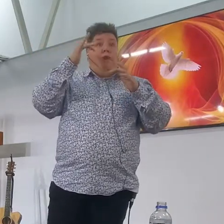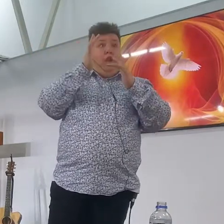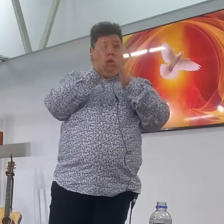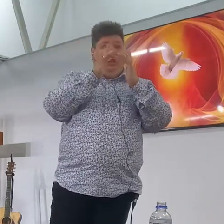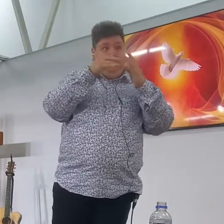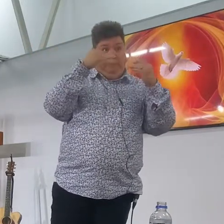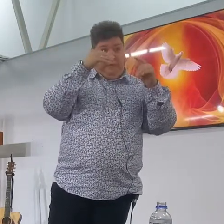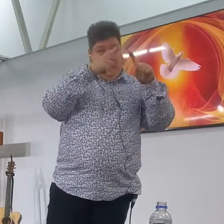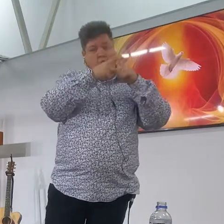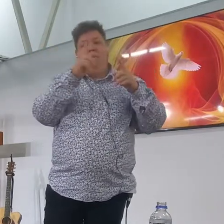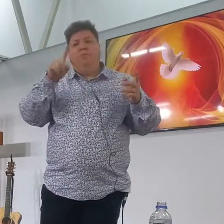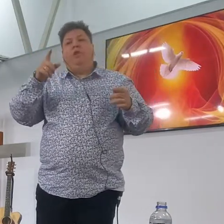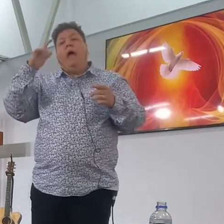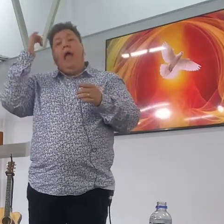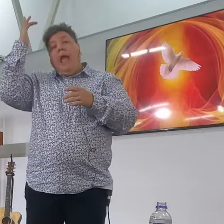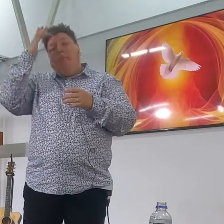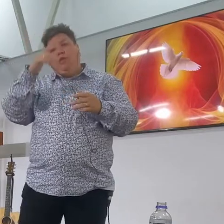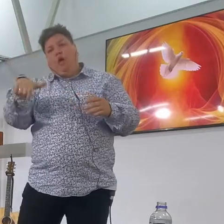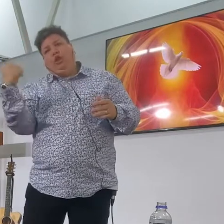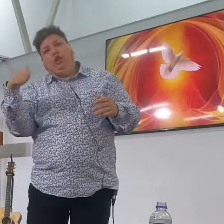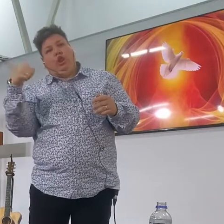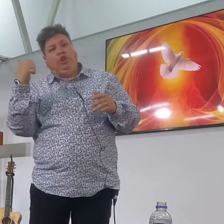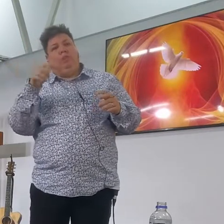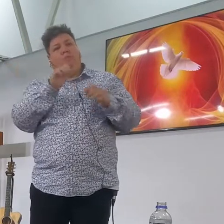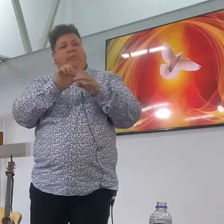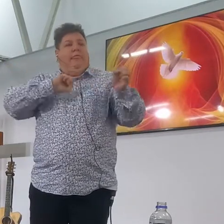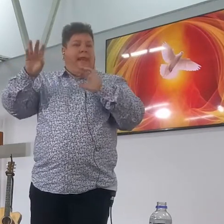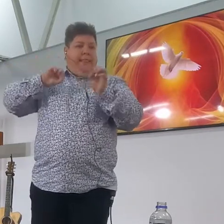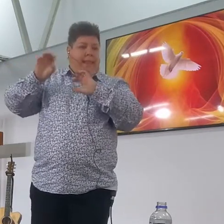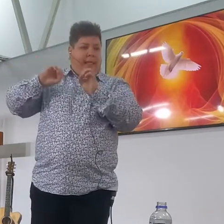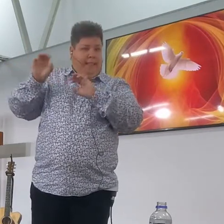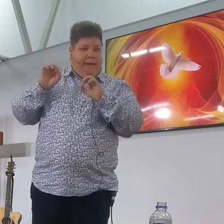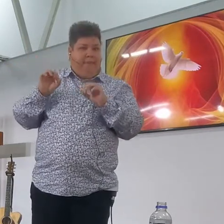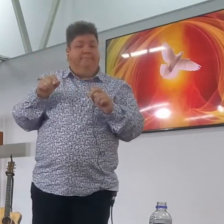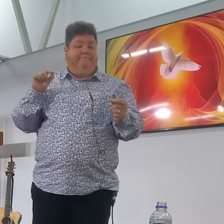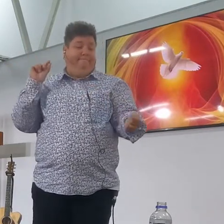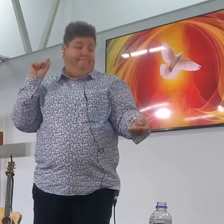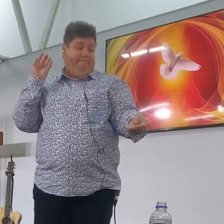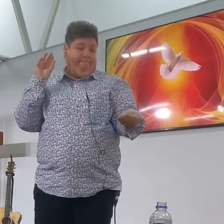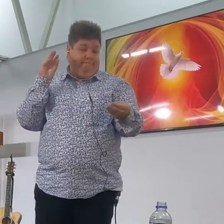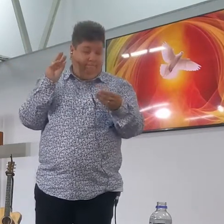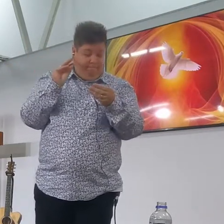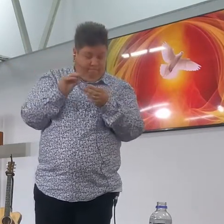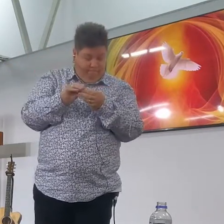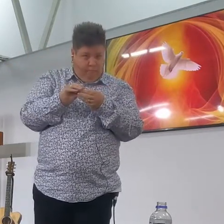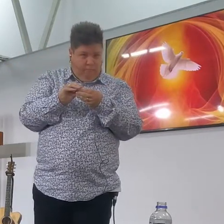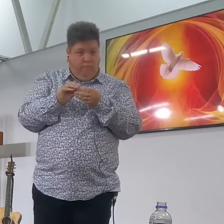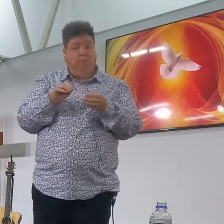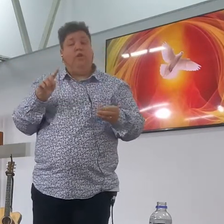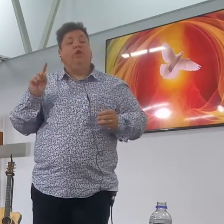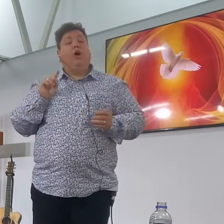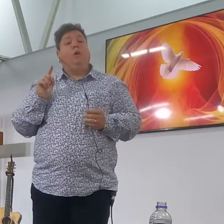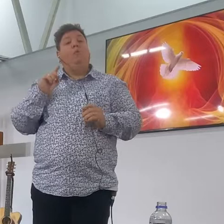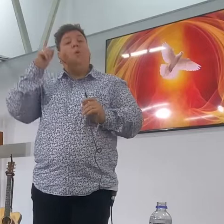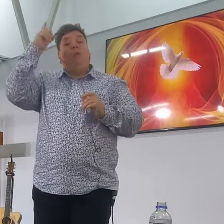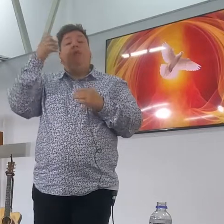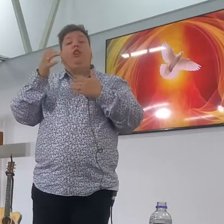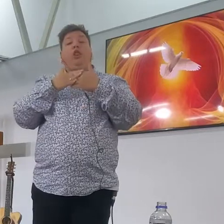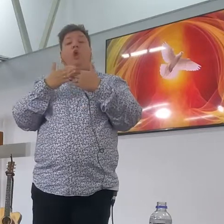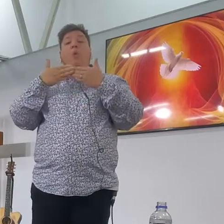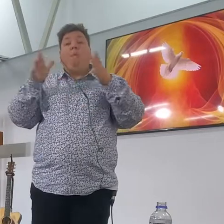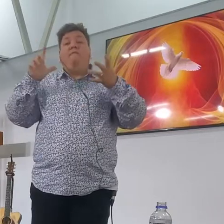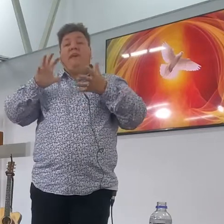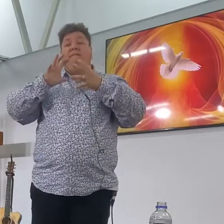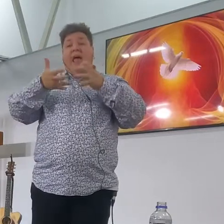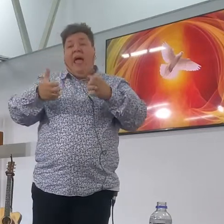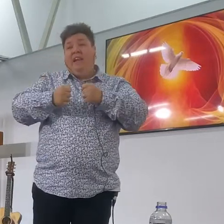En nou is die vervulling van daai hele gebeure kom in Christus, daarin dat God die deur oopmaak vir die hele wêreld.